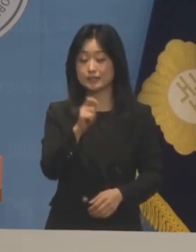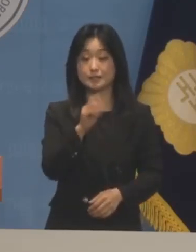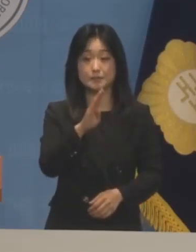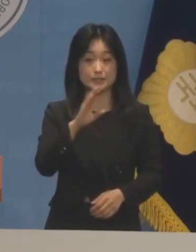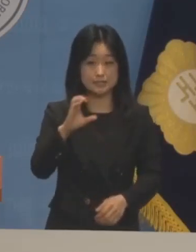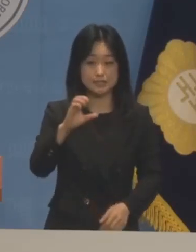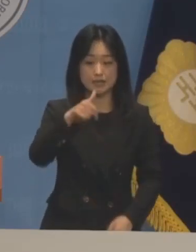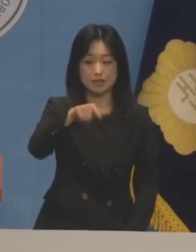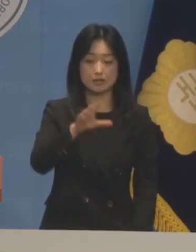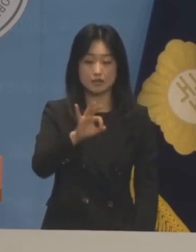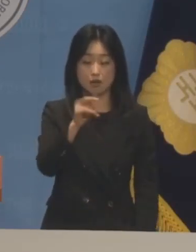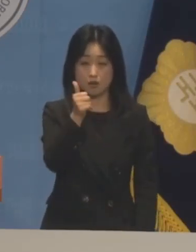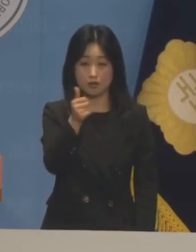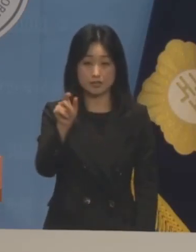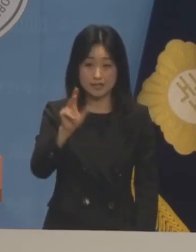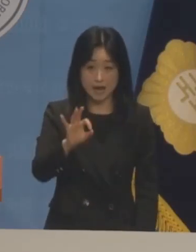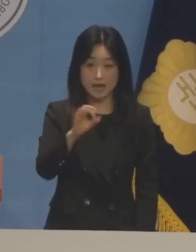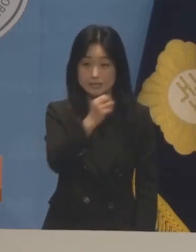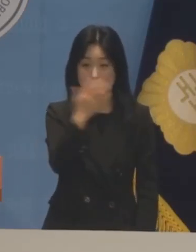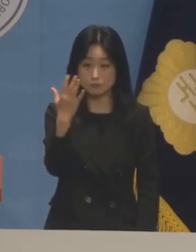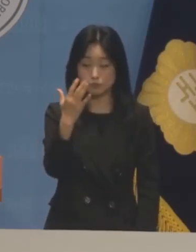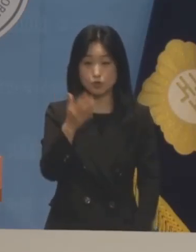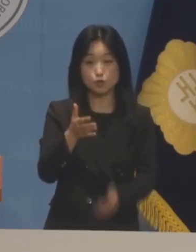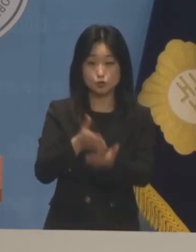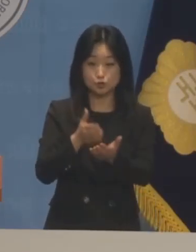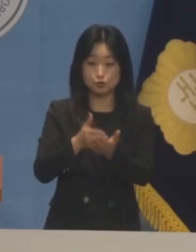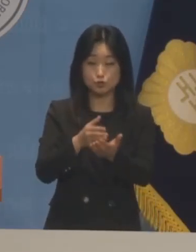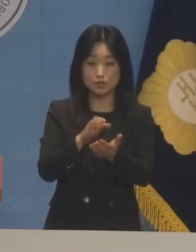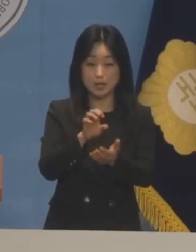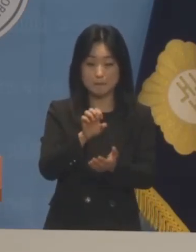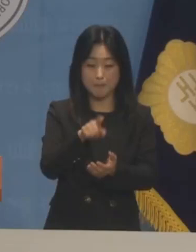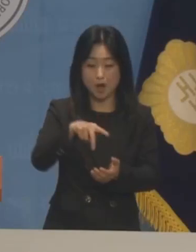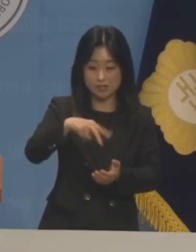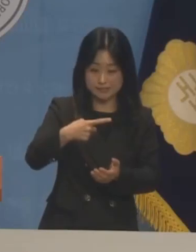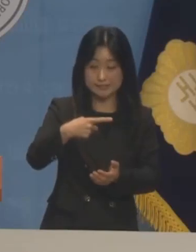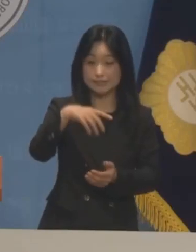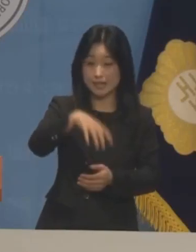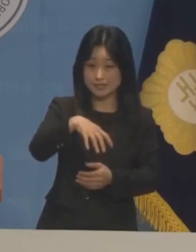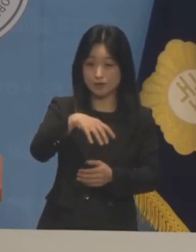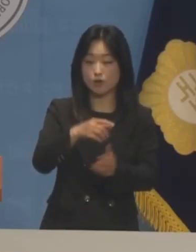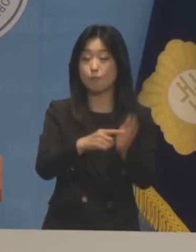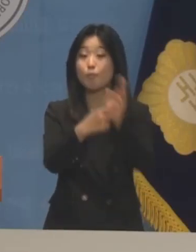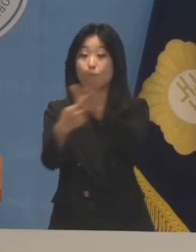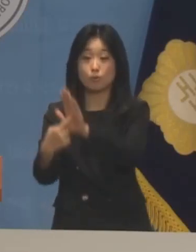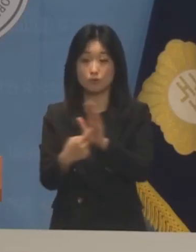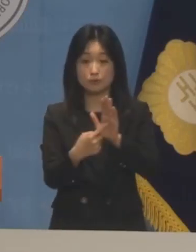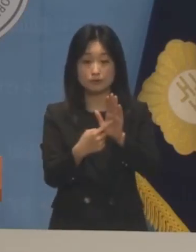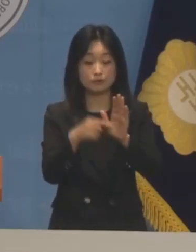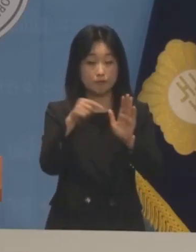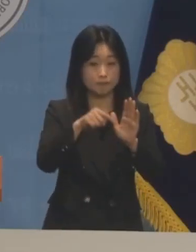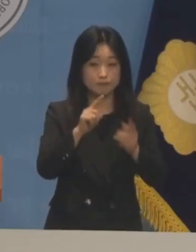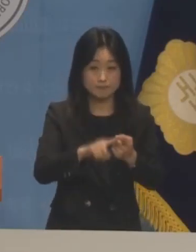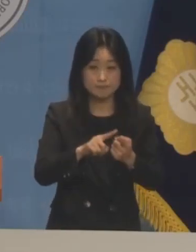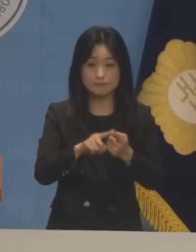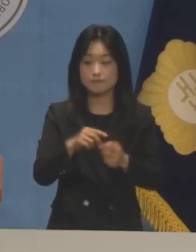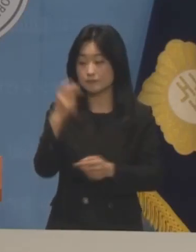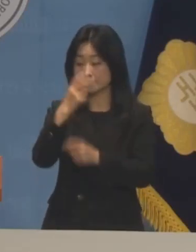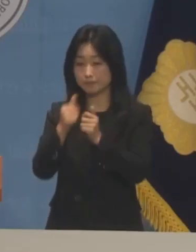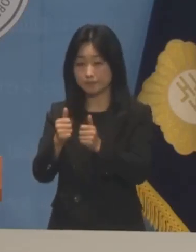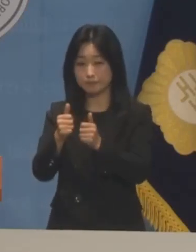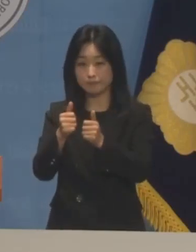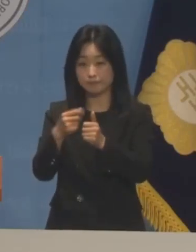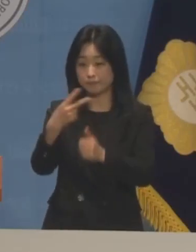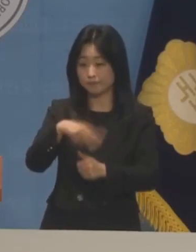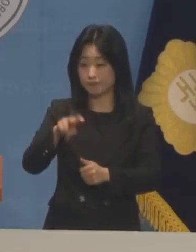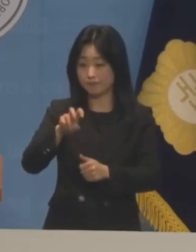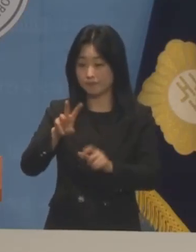경향신문, 뉴스버스 등이 추가 보도를 한 바 있습니다. 뉴스타파 이 보도와 관련하여 검찰은 2023년